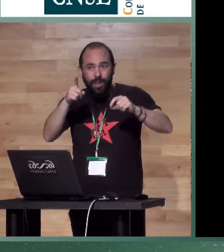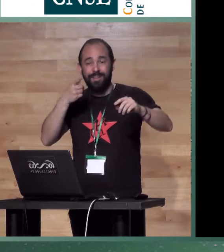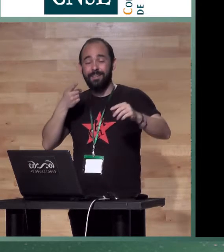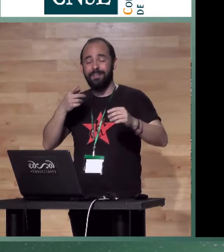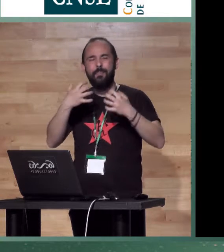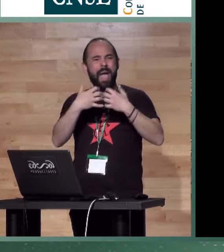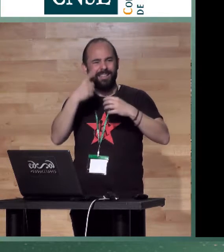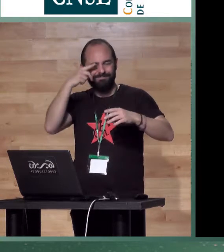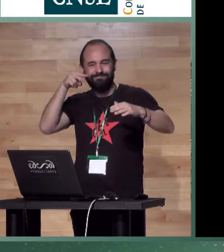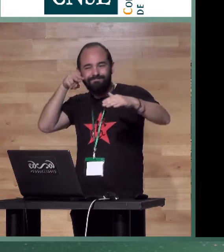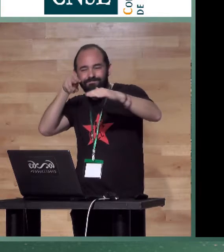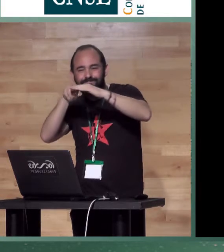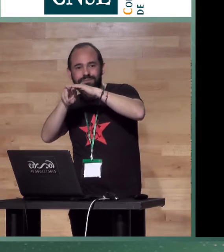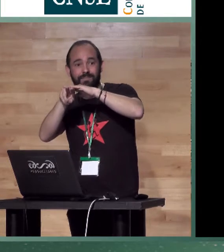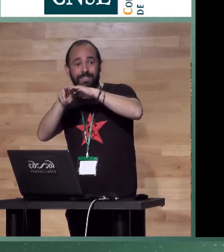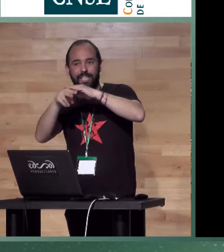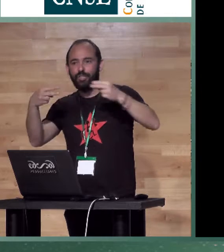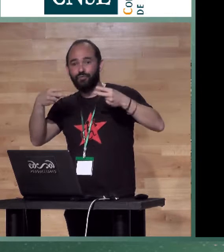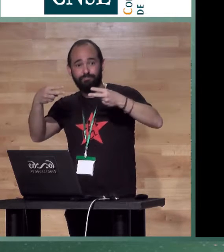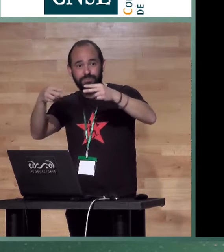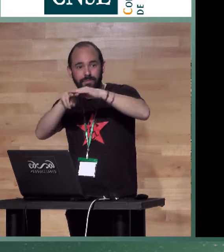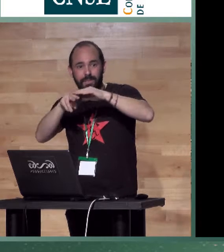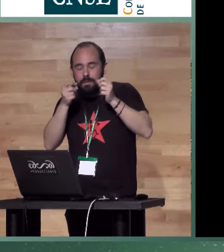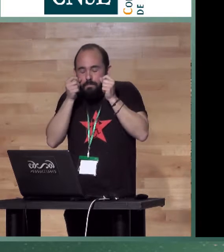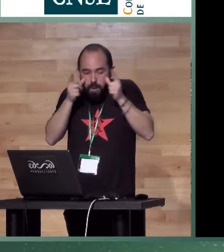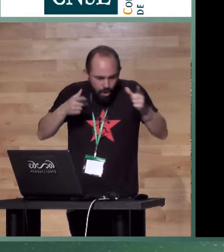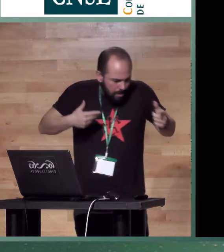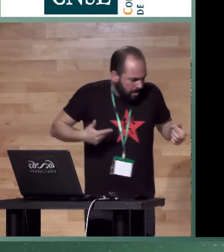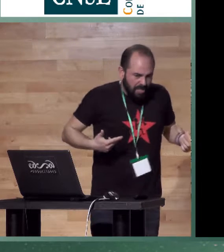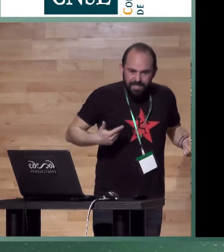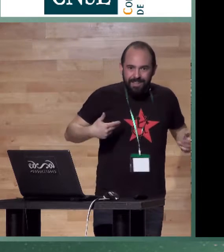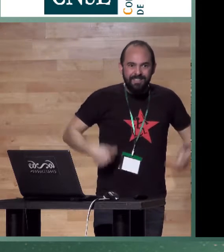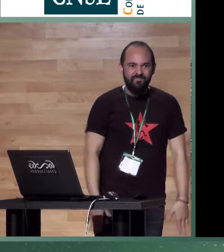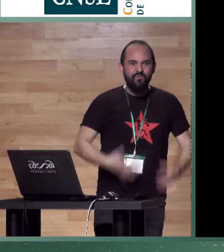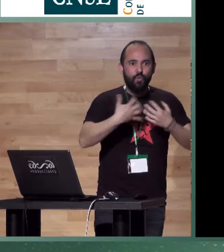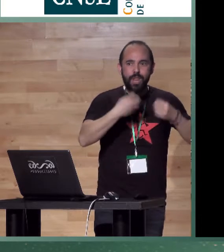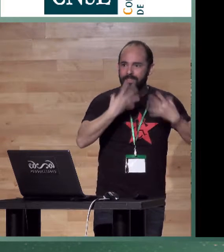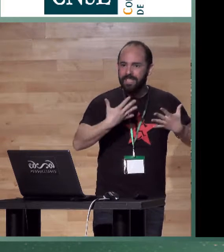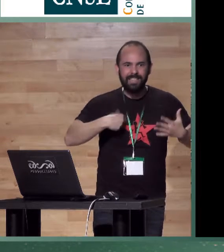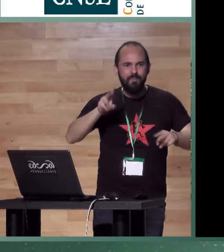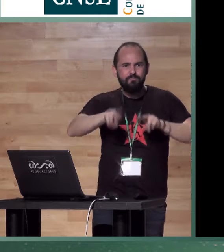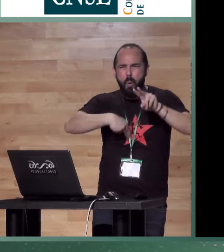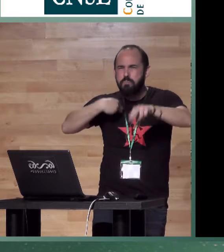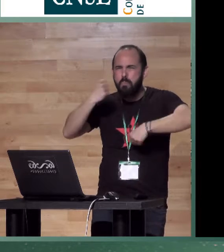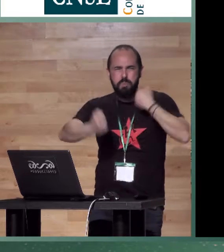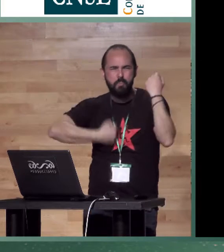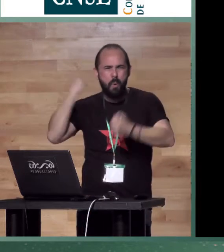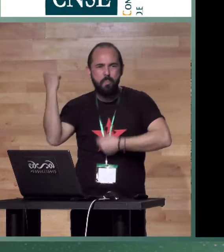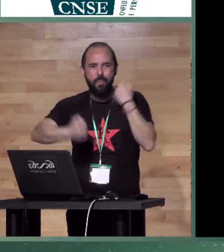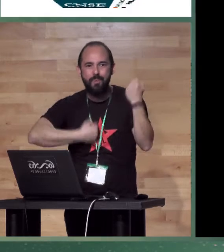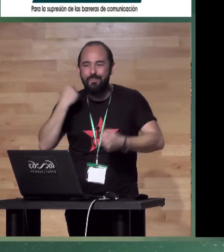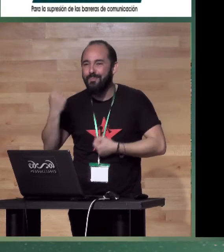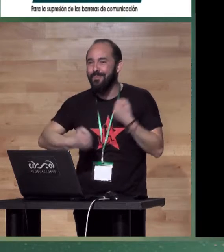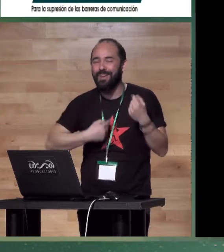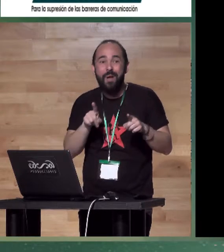Y al final, el propio actor, sabéis que le ponen en una máquina, en fin, una serie de conexiones, y despierta en un cuerpo que funciona perfectamente,